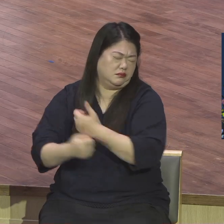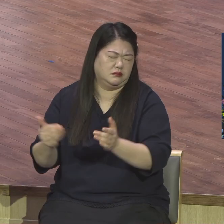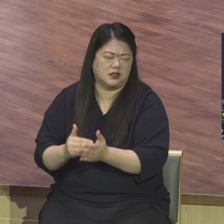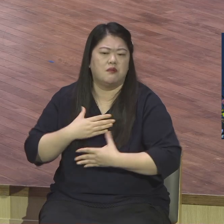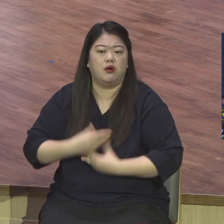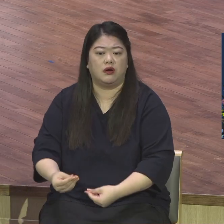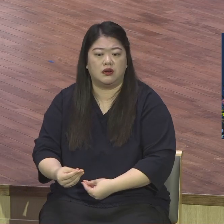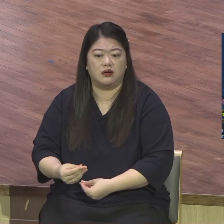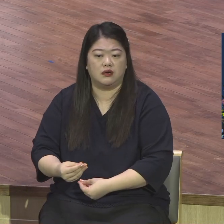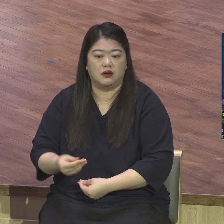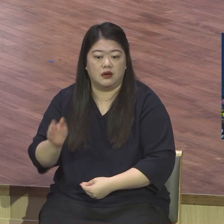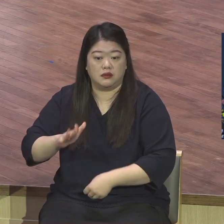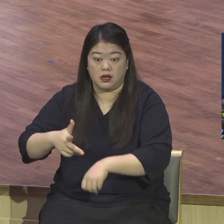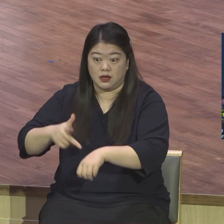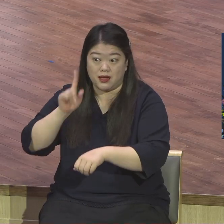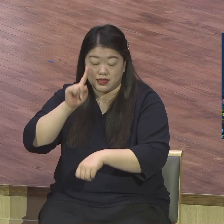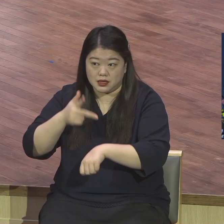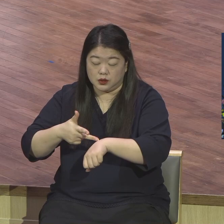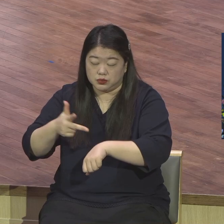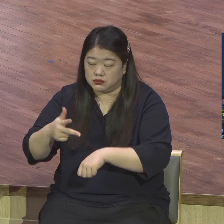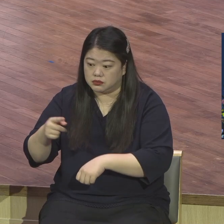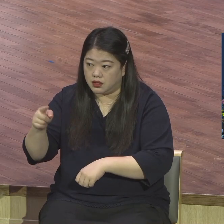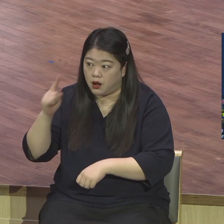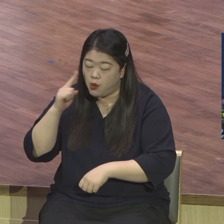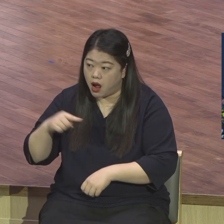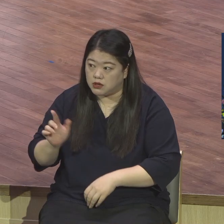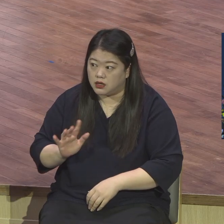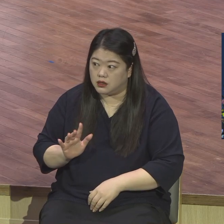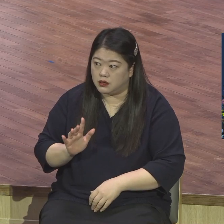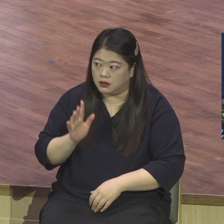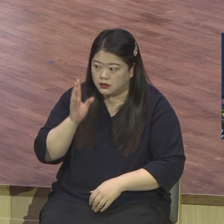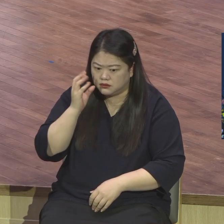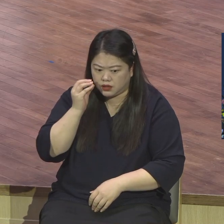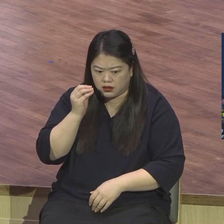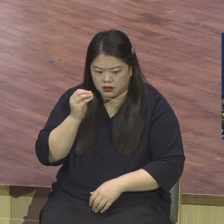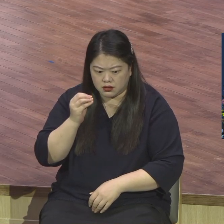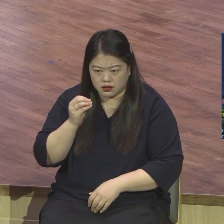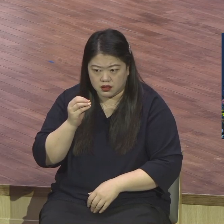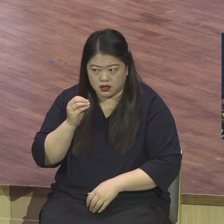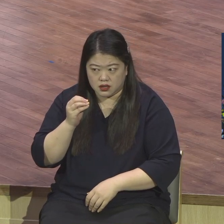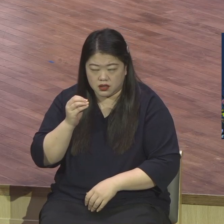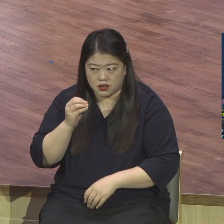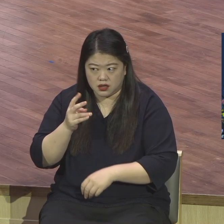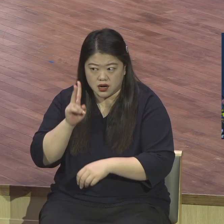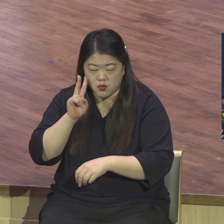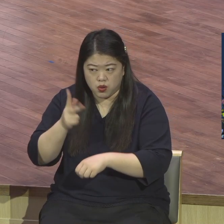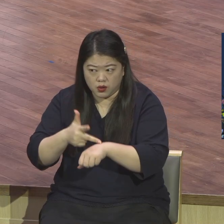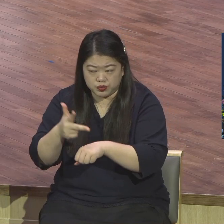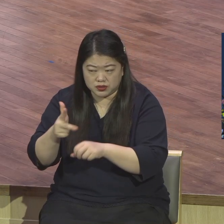게 편하지. 안 맞고 그냥 자라면 불안해서 못 자는 거요.